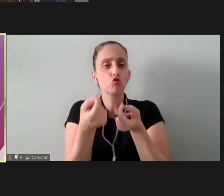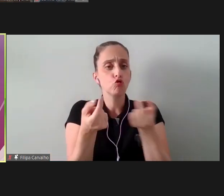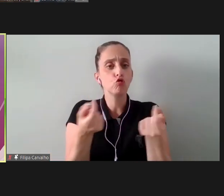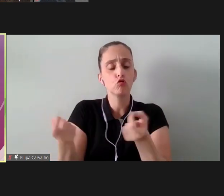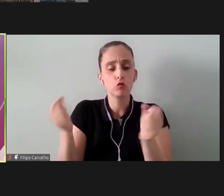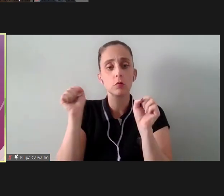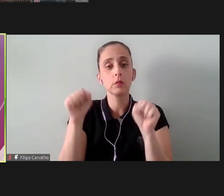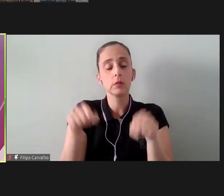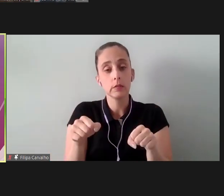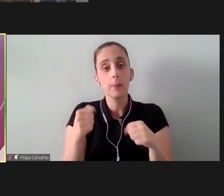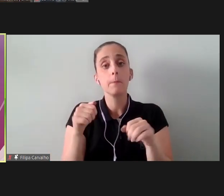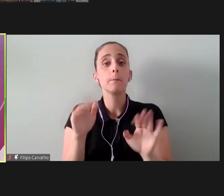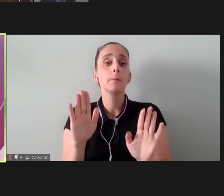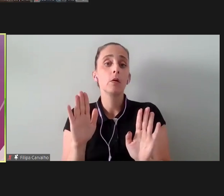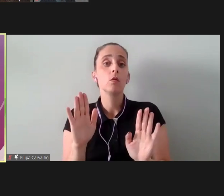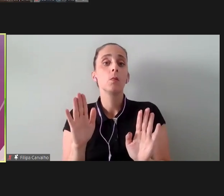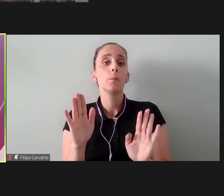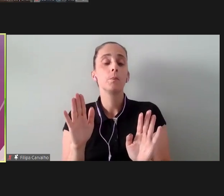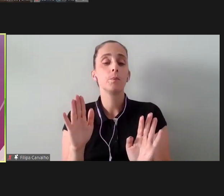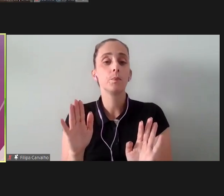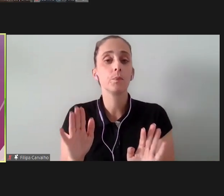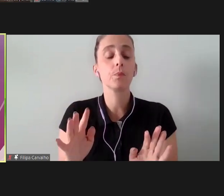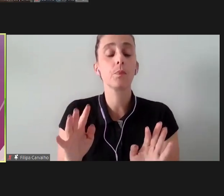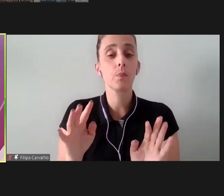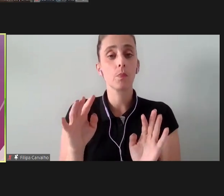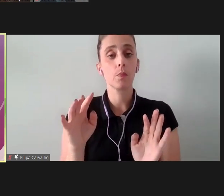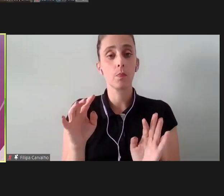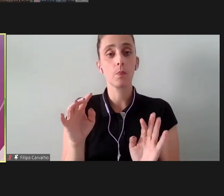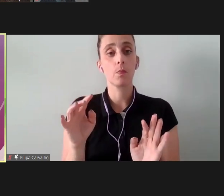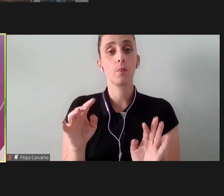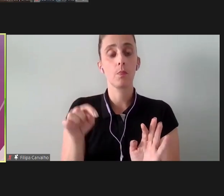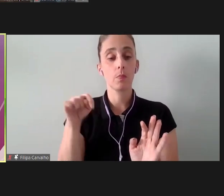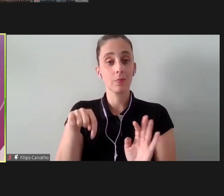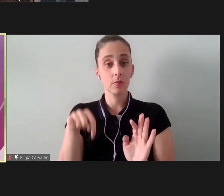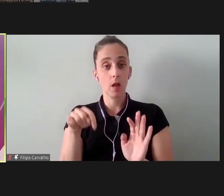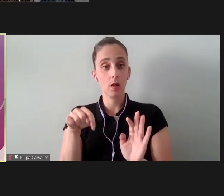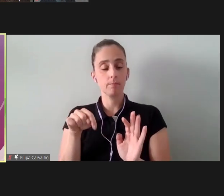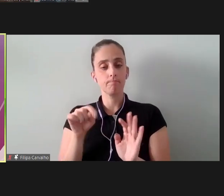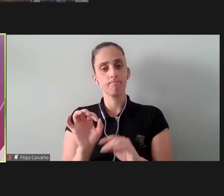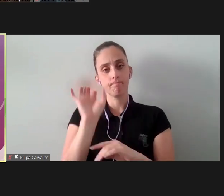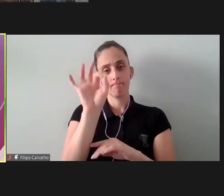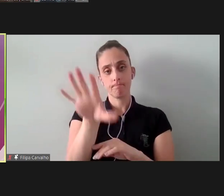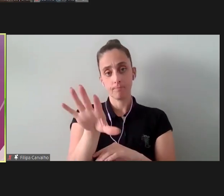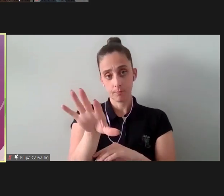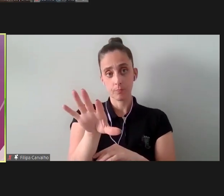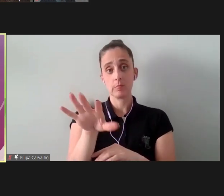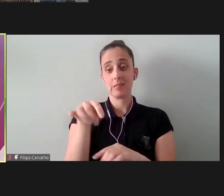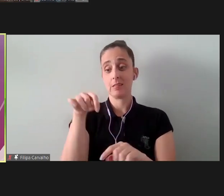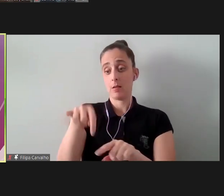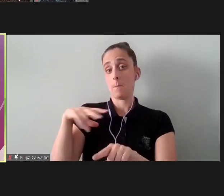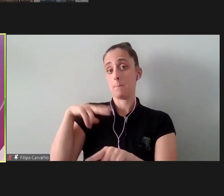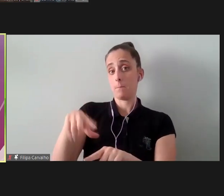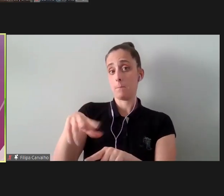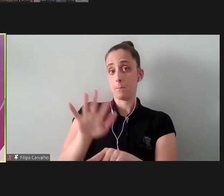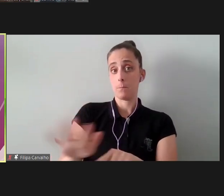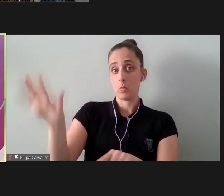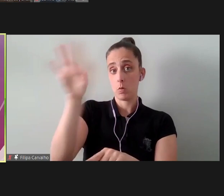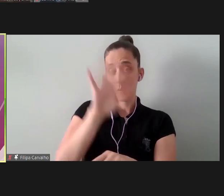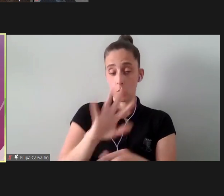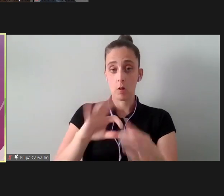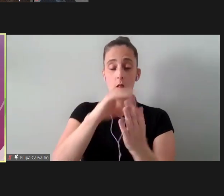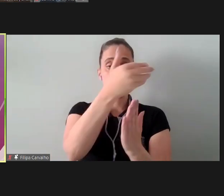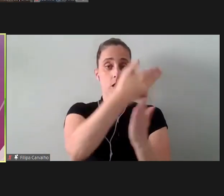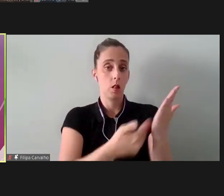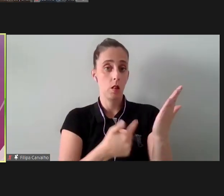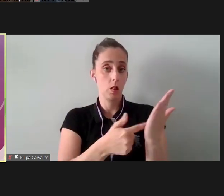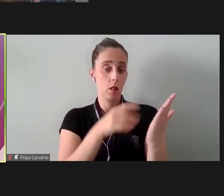diria que, como primeiro ponto ou nota prévia à reflexão, no quadro português, no plano constitucional, existe um